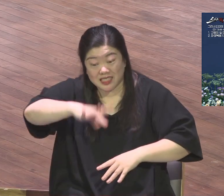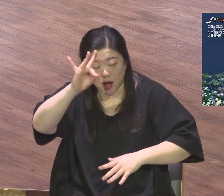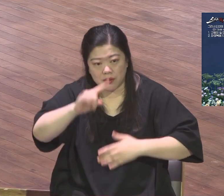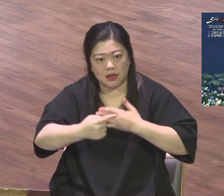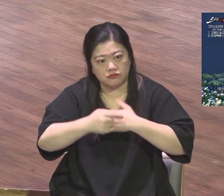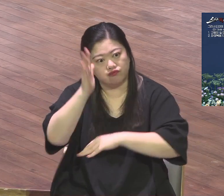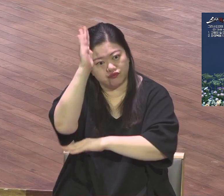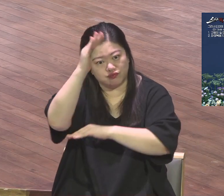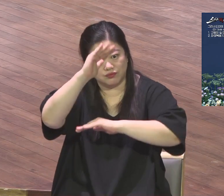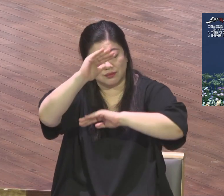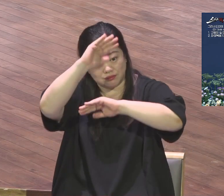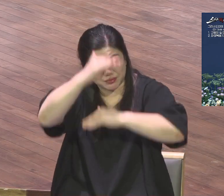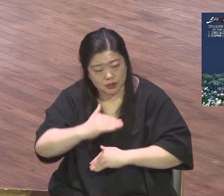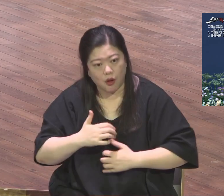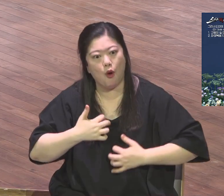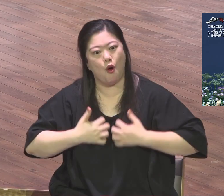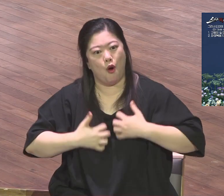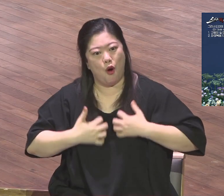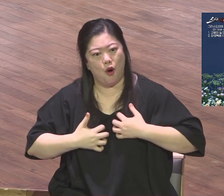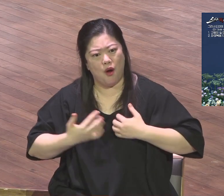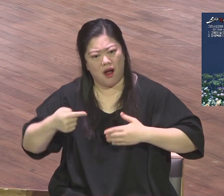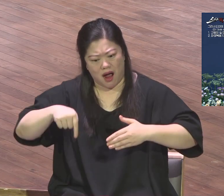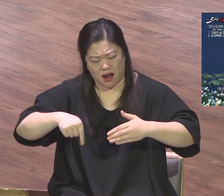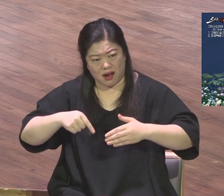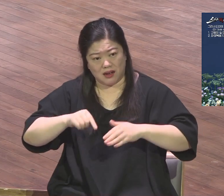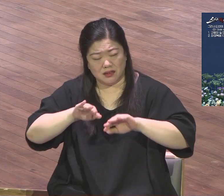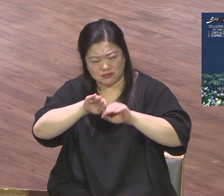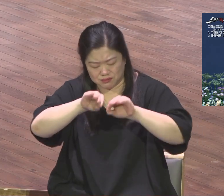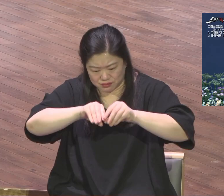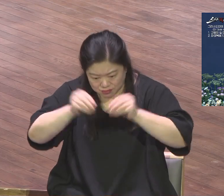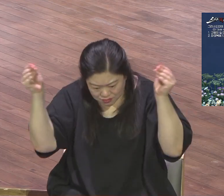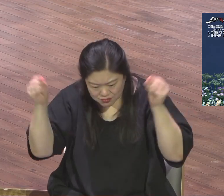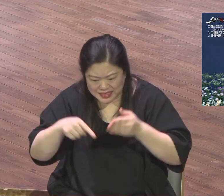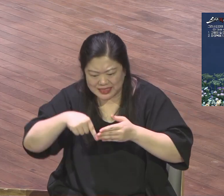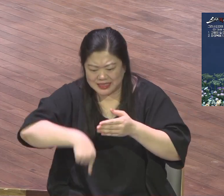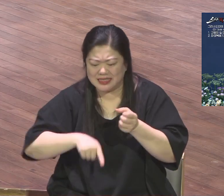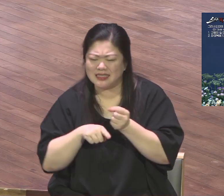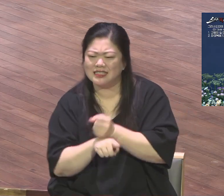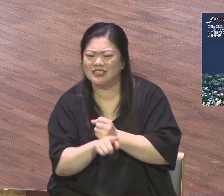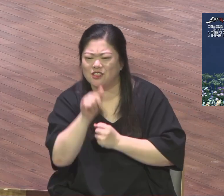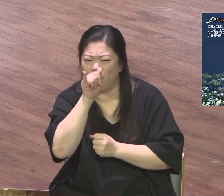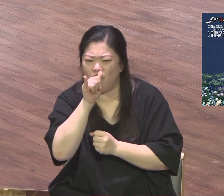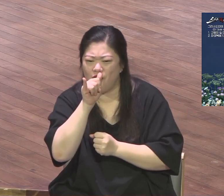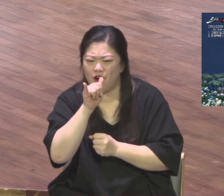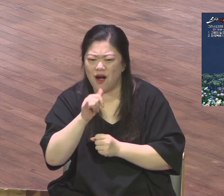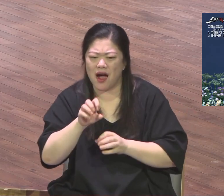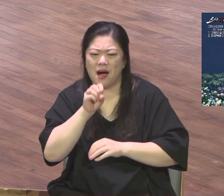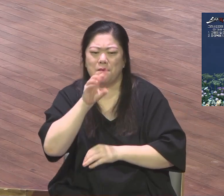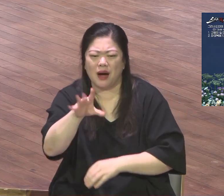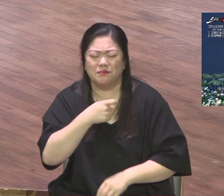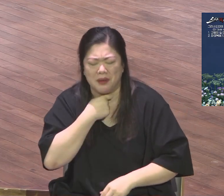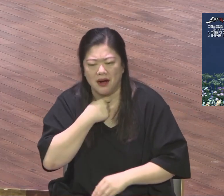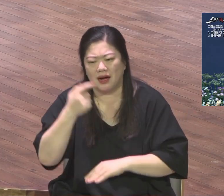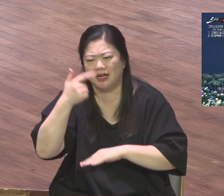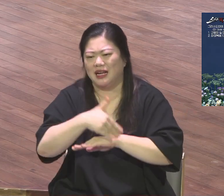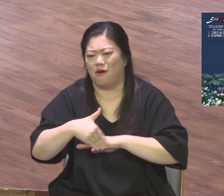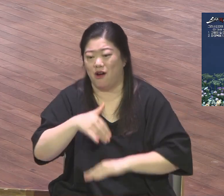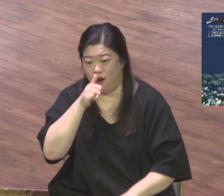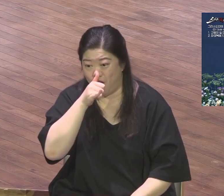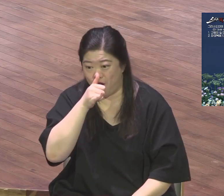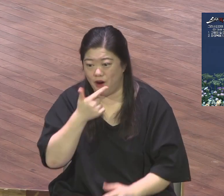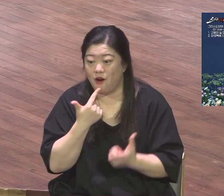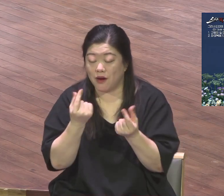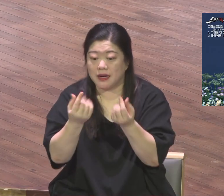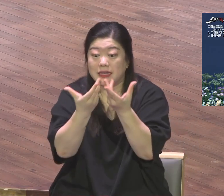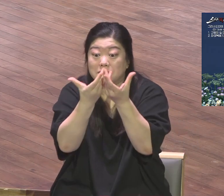명료화시키는 그런 효과를 가져옵니다. 원래 비유를 뜻하는 말이